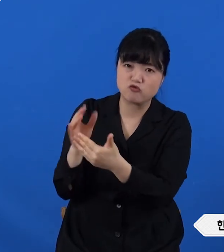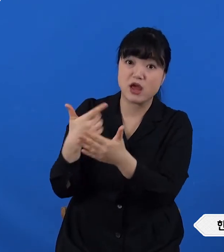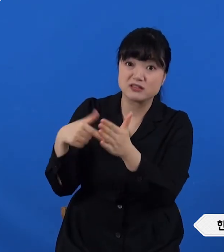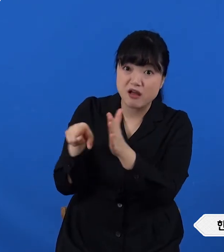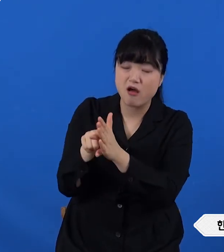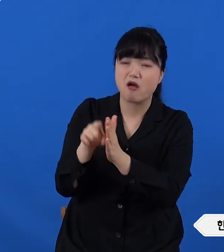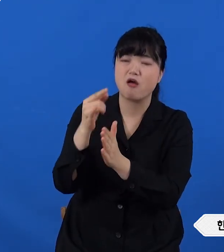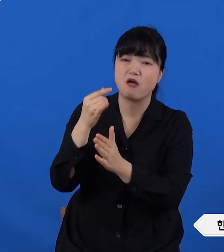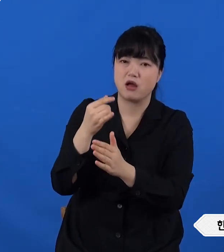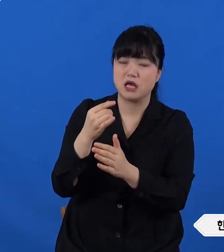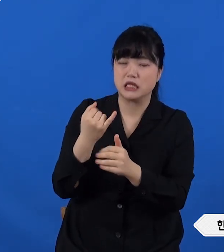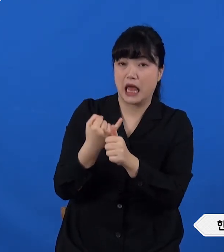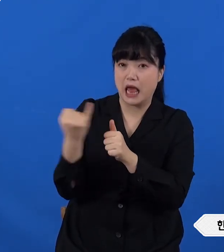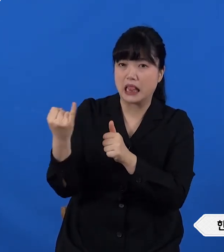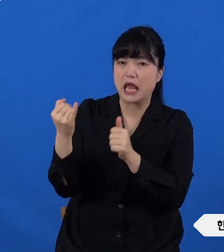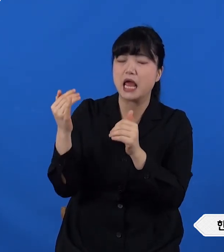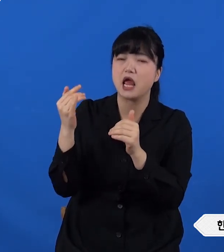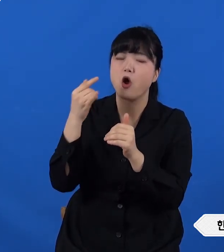처갓집으로 갔습니다.